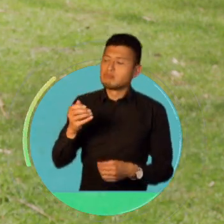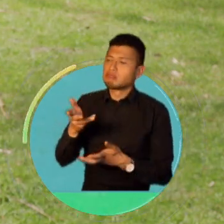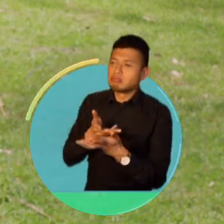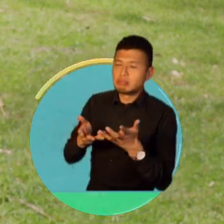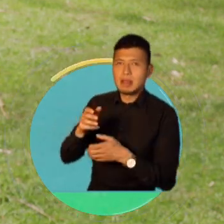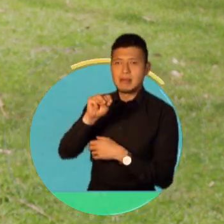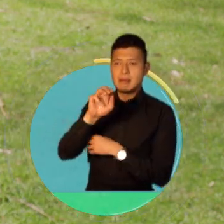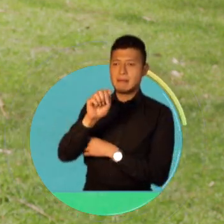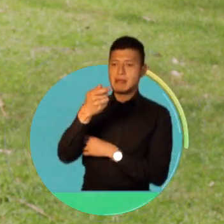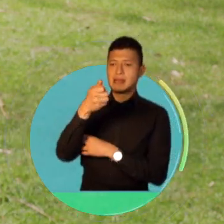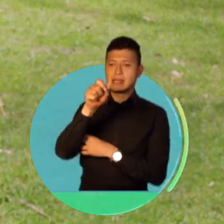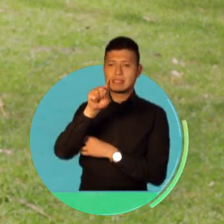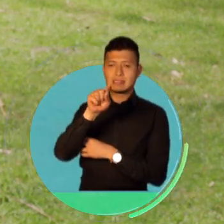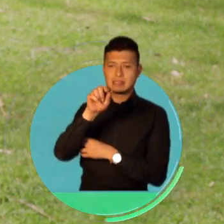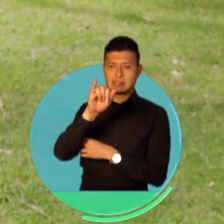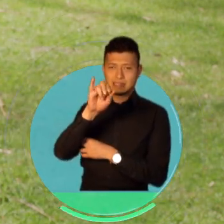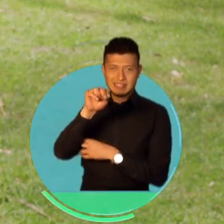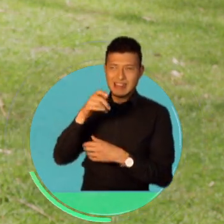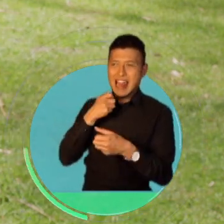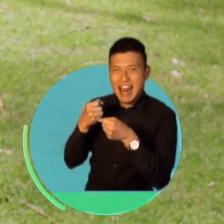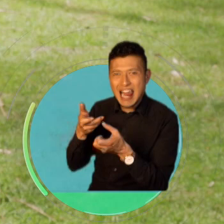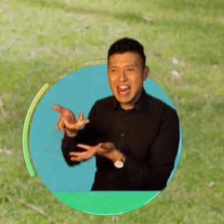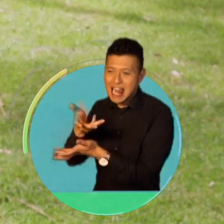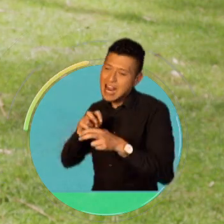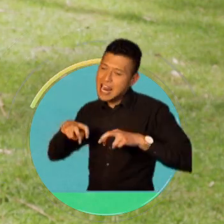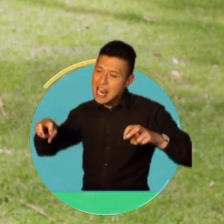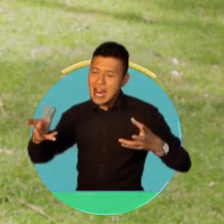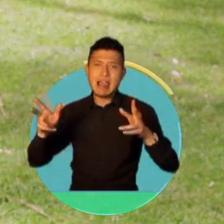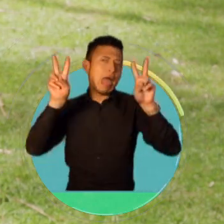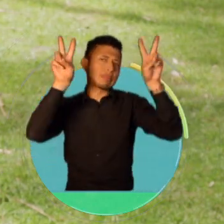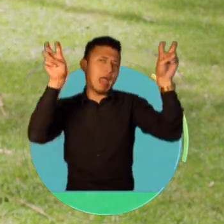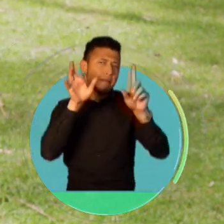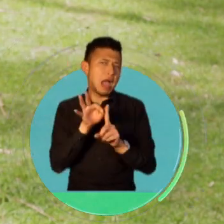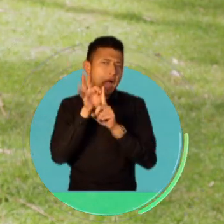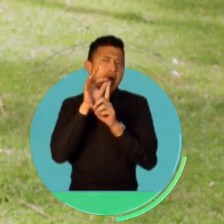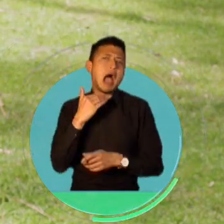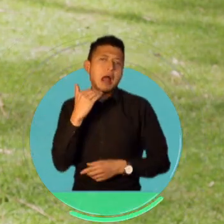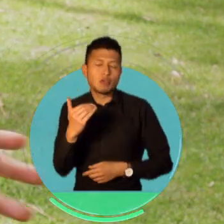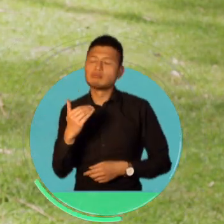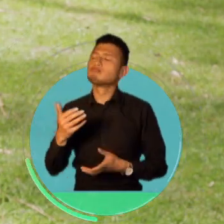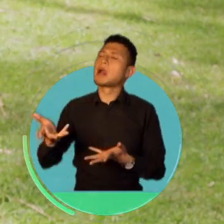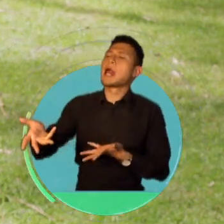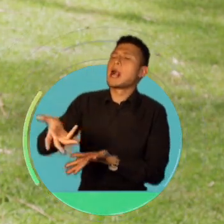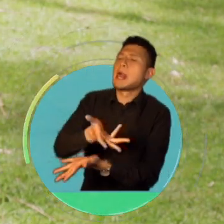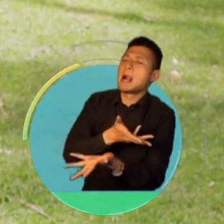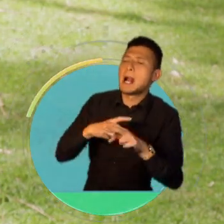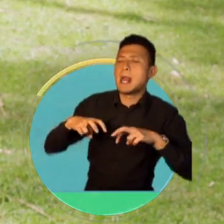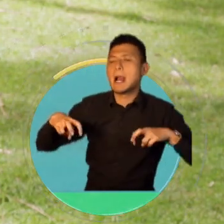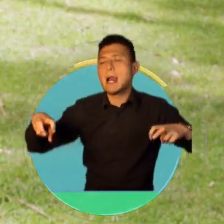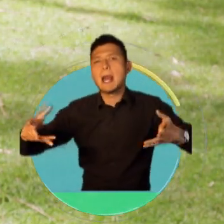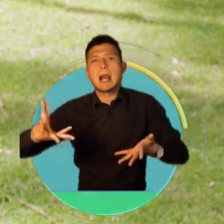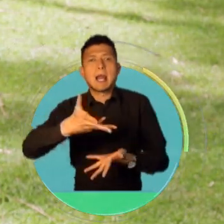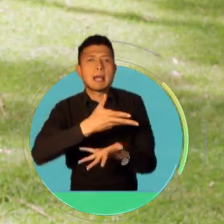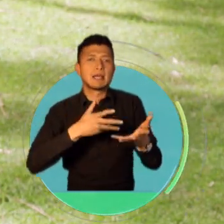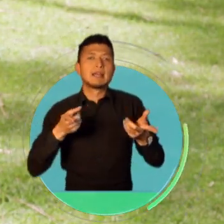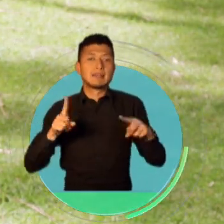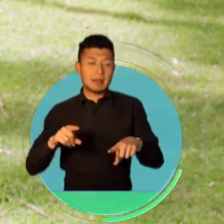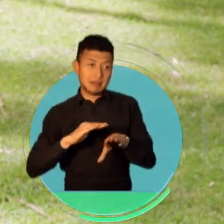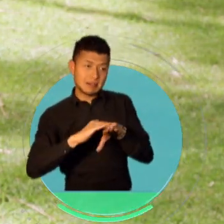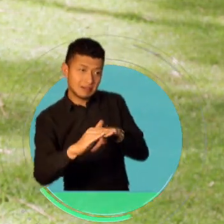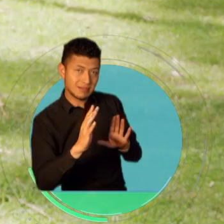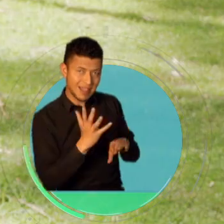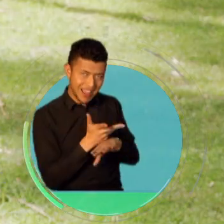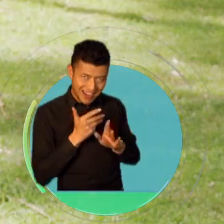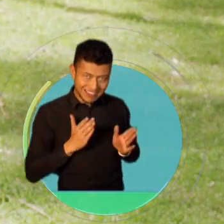trata sobre una temática en específico con invitados que hablan acerca de esa temática y Tenemos también invitados artistas